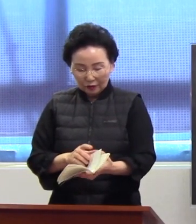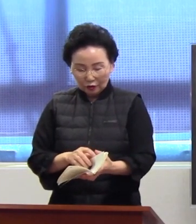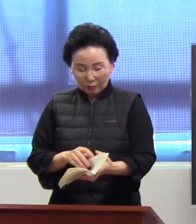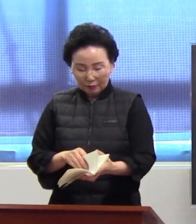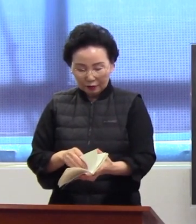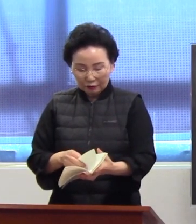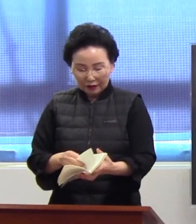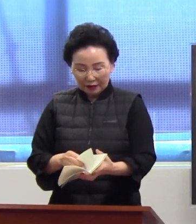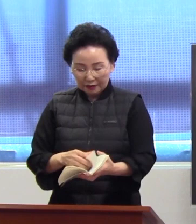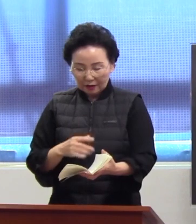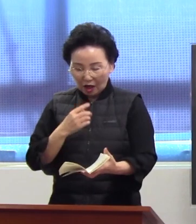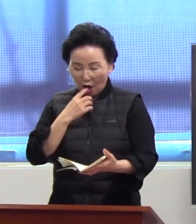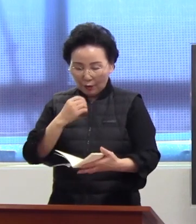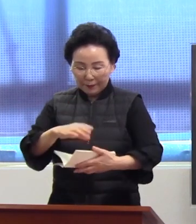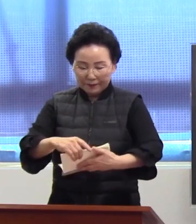여기 보면 우리